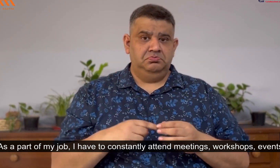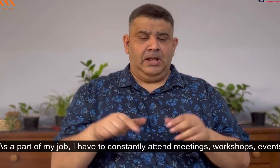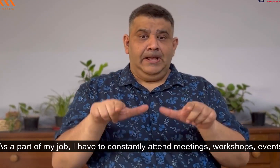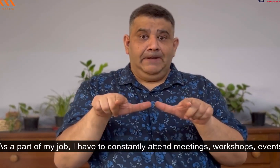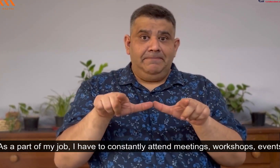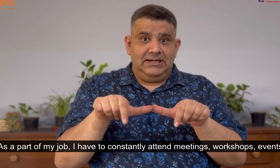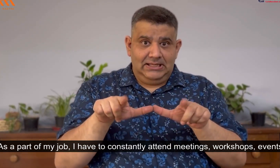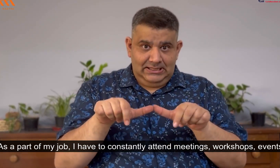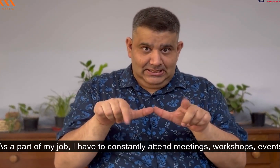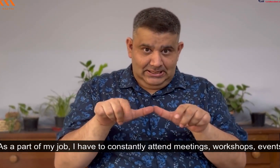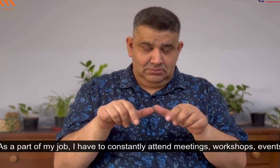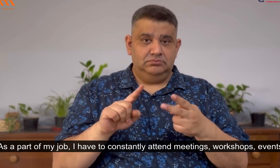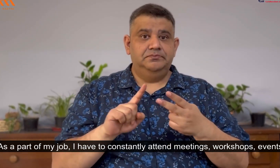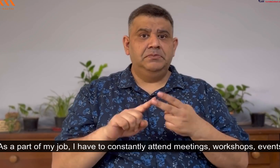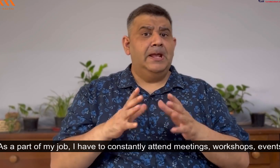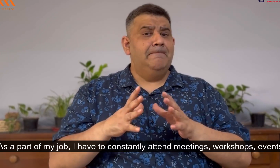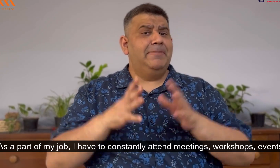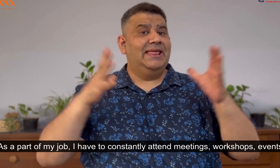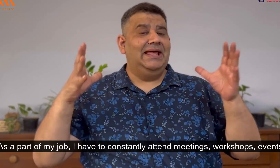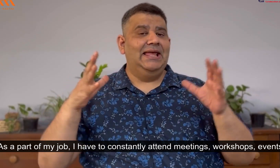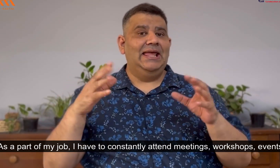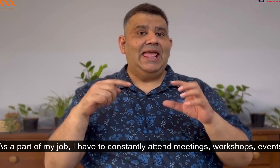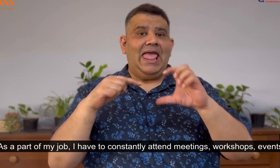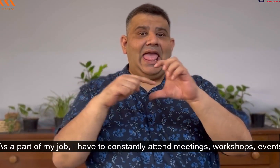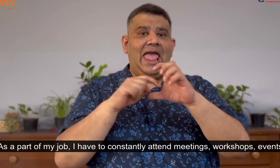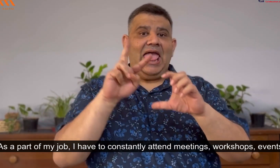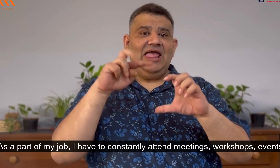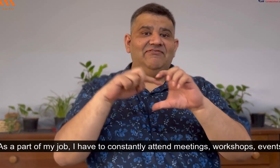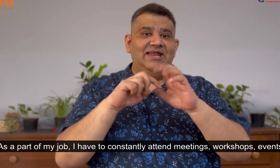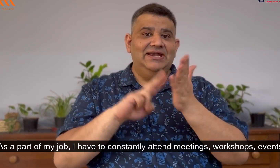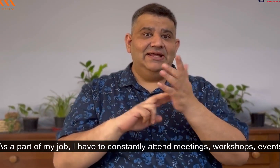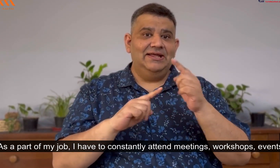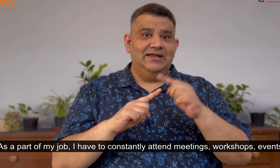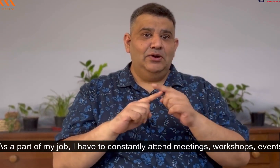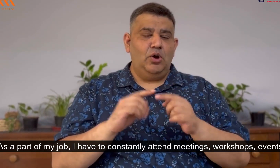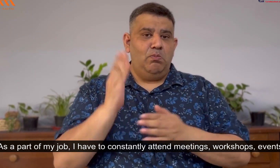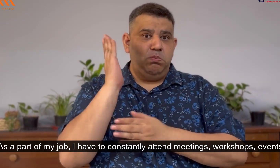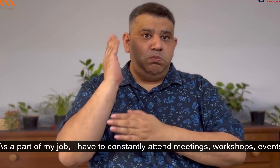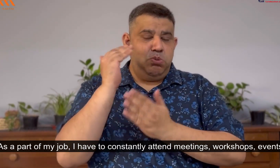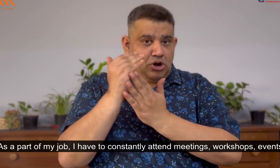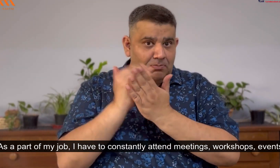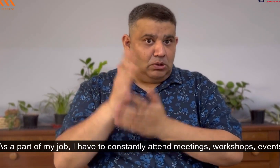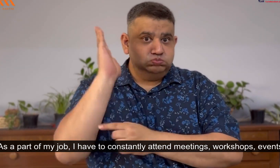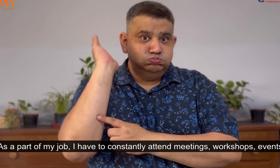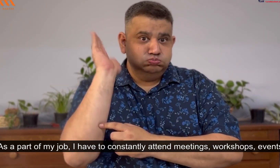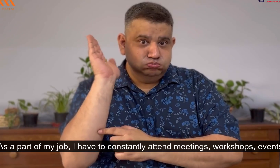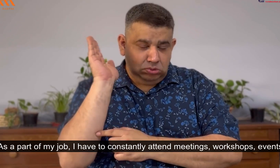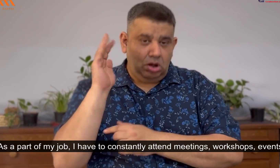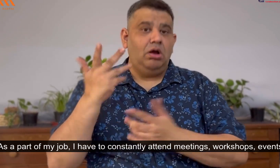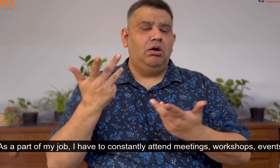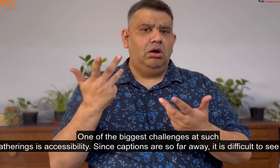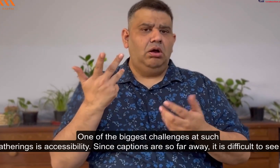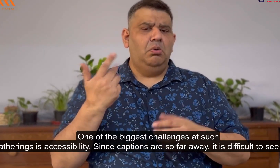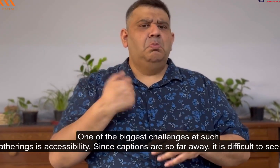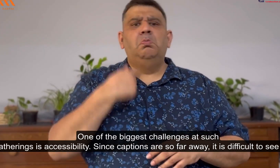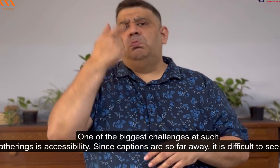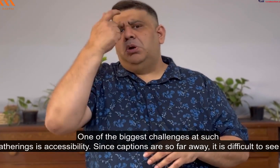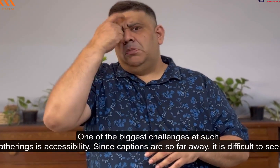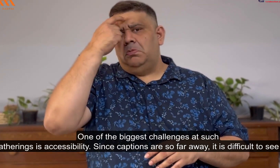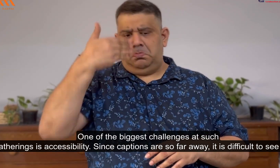कार्यशालाओं, कार्यक्रमों आदि में भाग लेना पड़ता है। ऐसी सभाओं में सबसे बड़ी चुनौतियों में से एक एक्सेसिबिलिटी है।